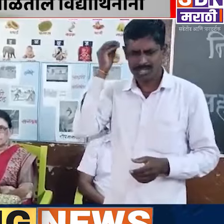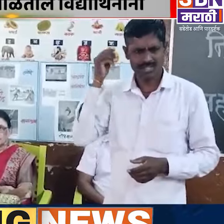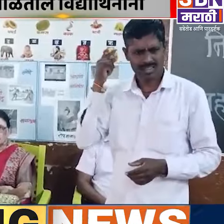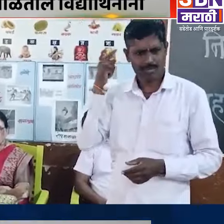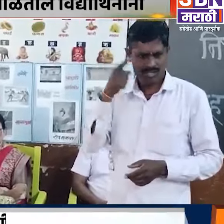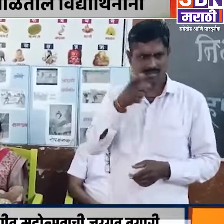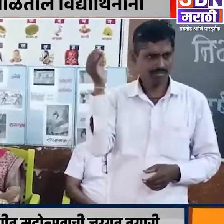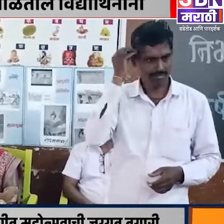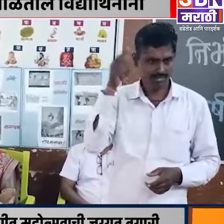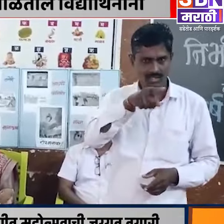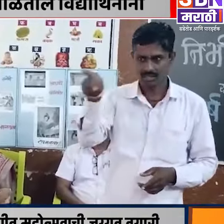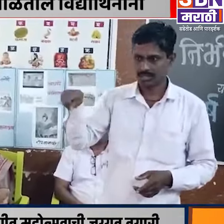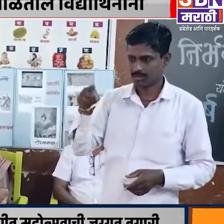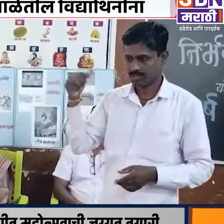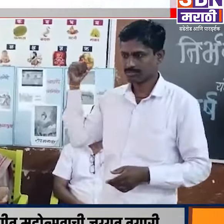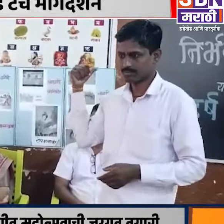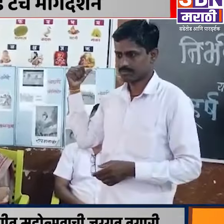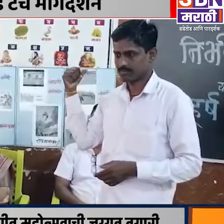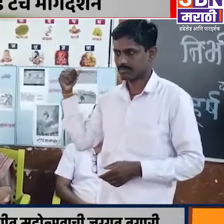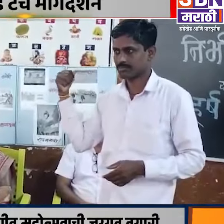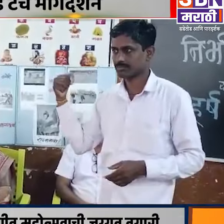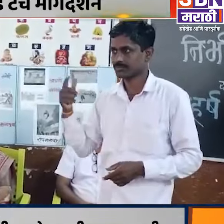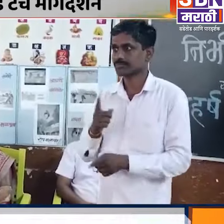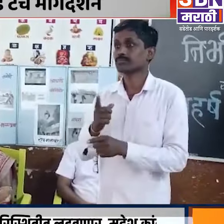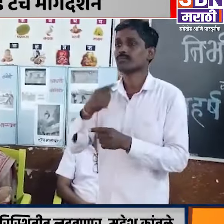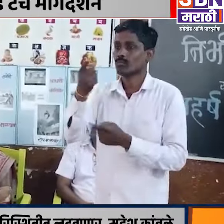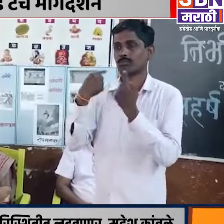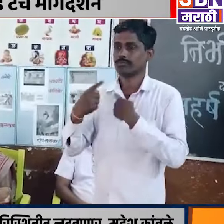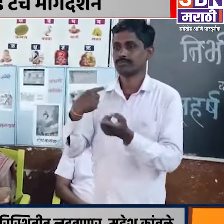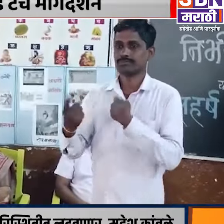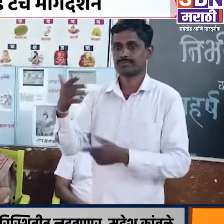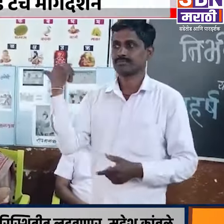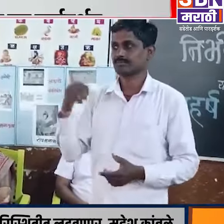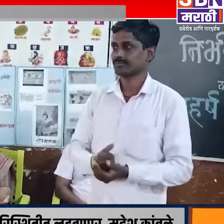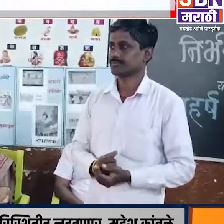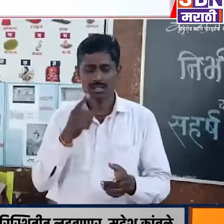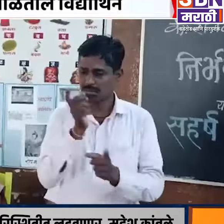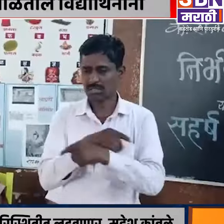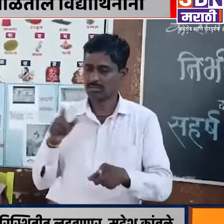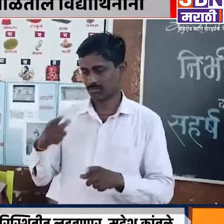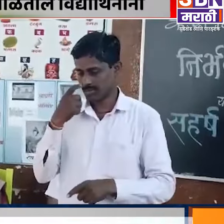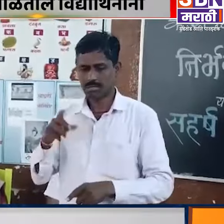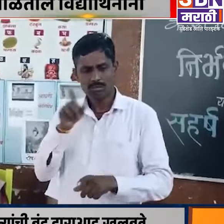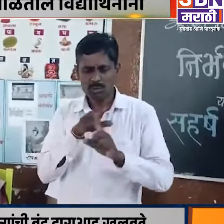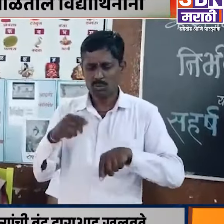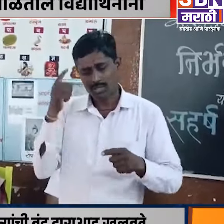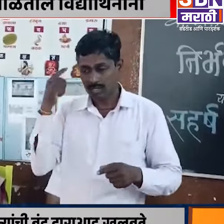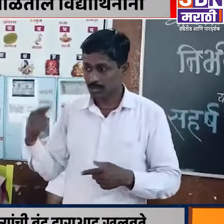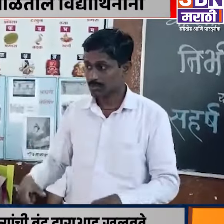मिरजेत निर्भया पथकाकडून मुकबधीर शाळेतील विद्यार्थिनींना साईन लँग्वेज गुड टच बॅड टच